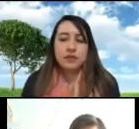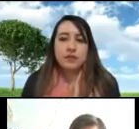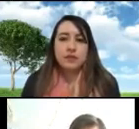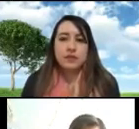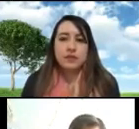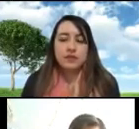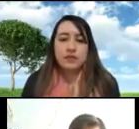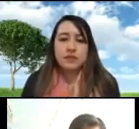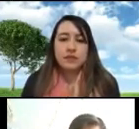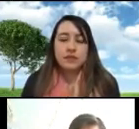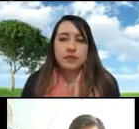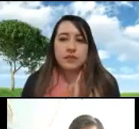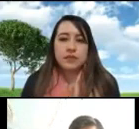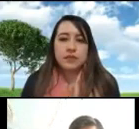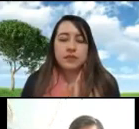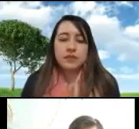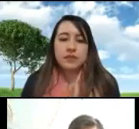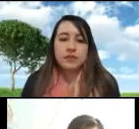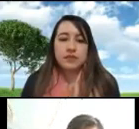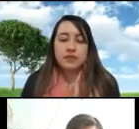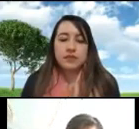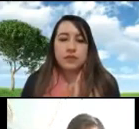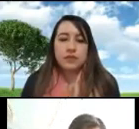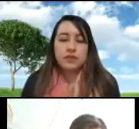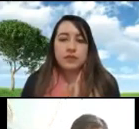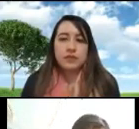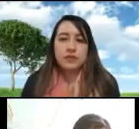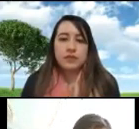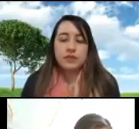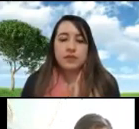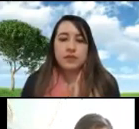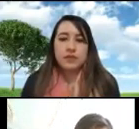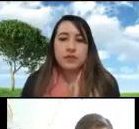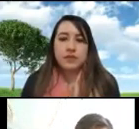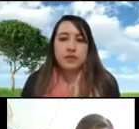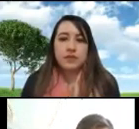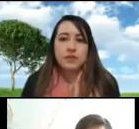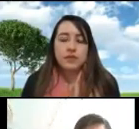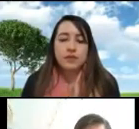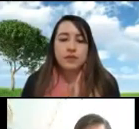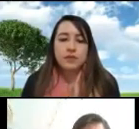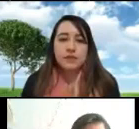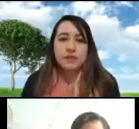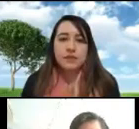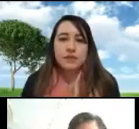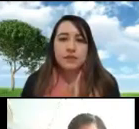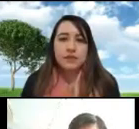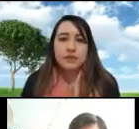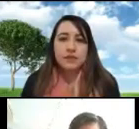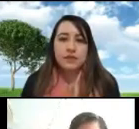las costas podemos encontrar moluscos, crustáceos, erizos y algas de gran tamaño y